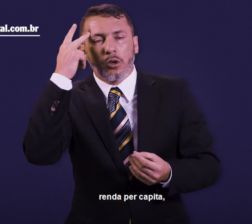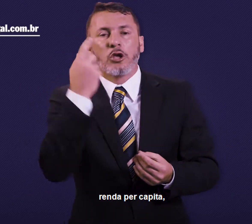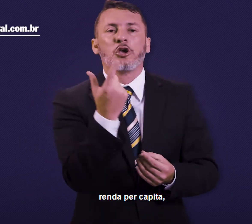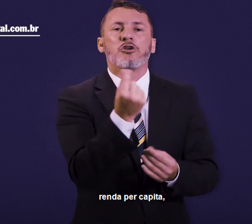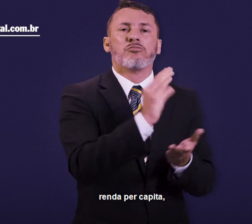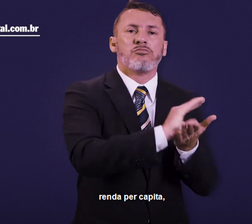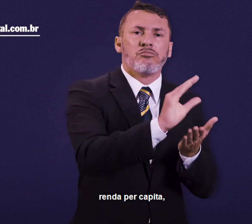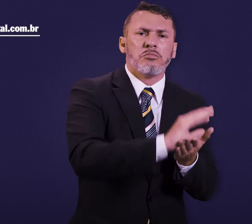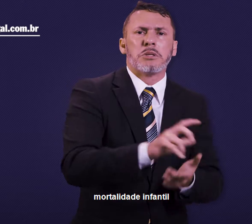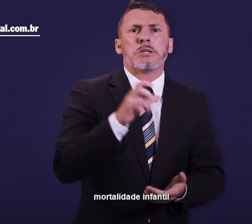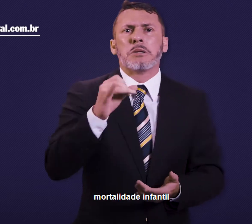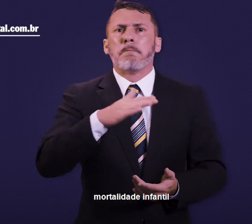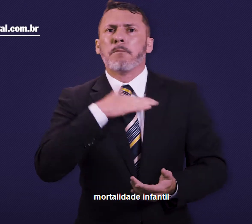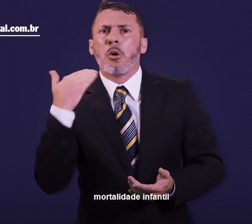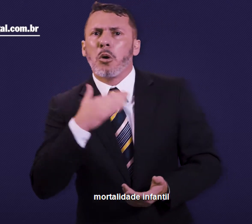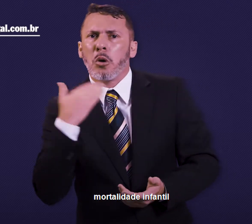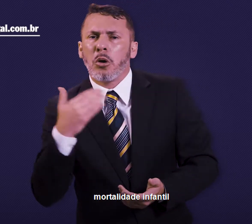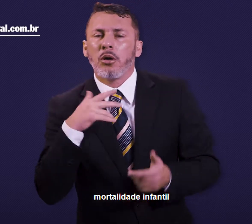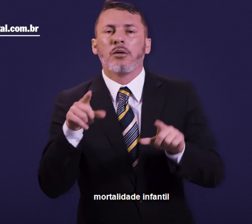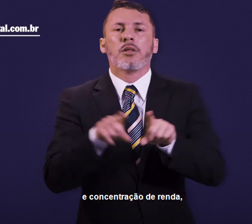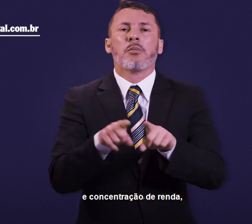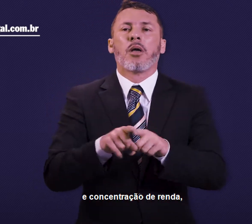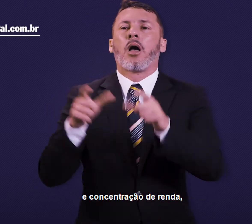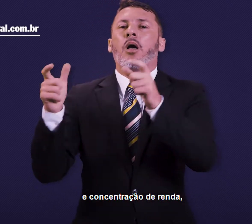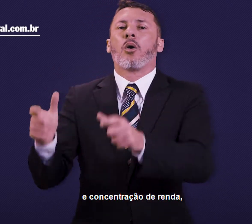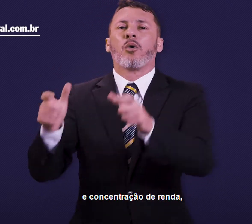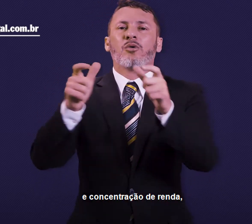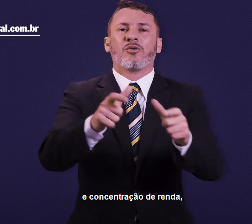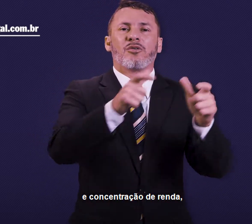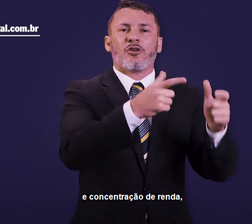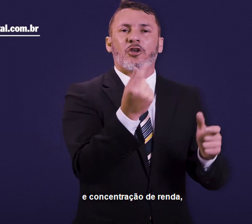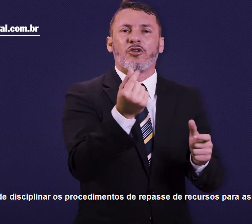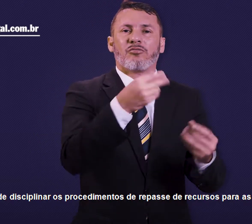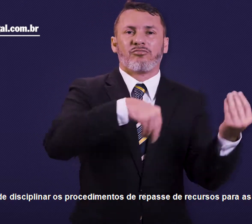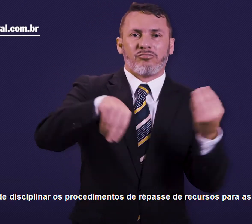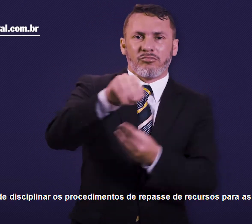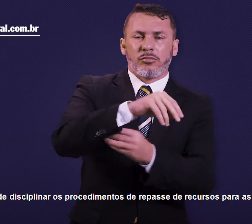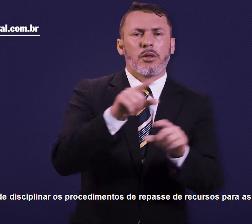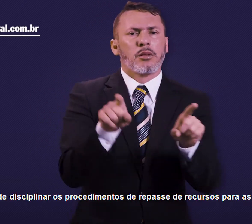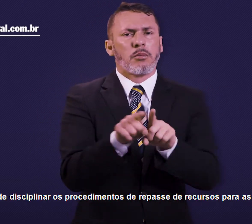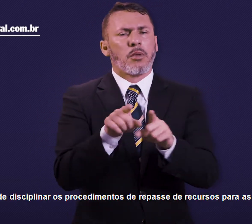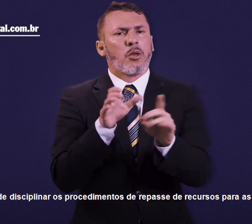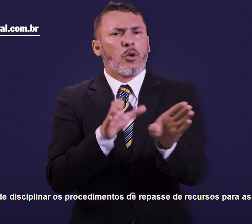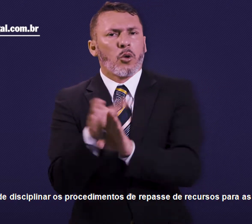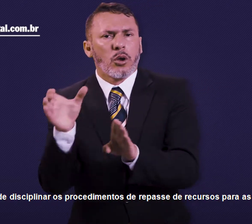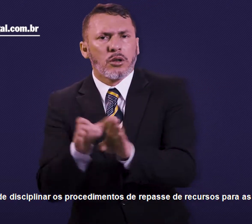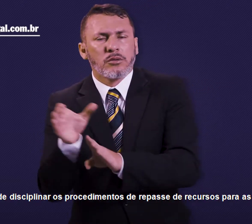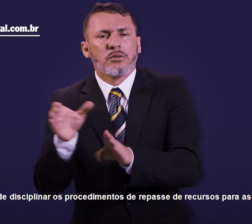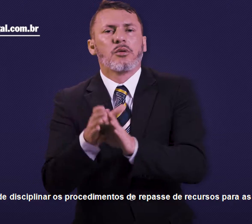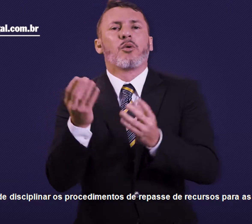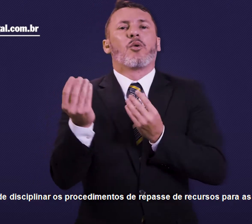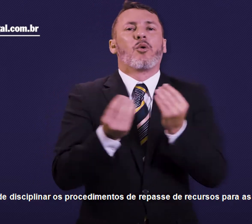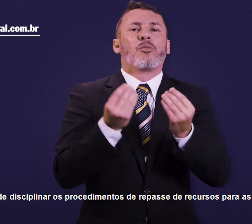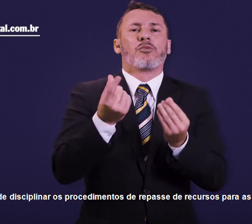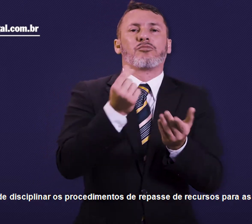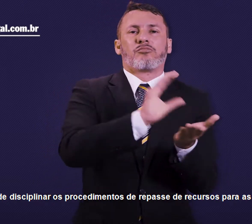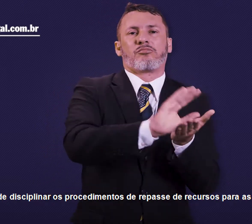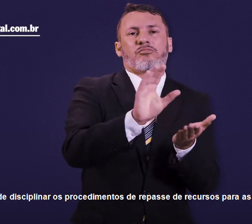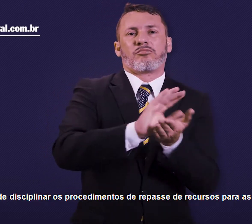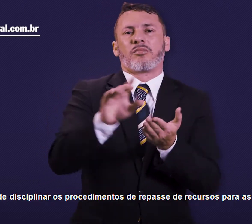per capita, mortalidade infantil e concentração de renda, além de disciplinar os procedimentos de repasse de recursos